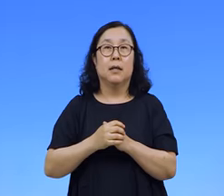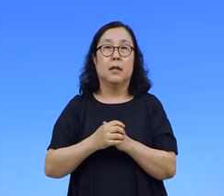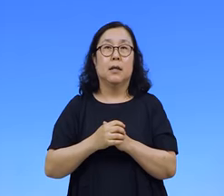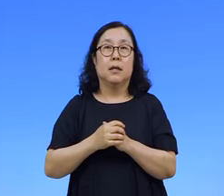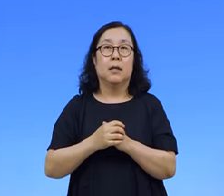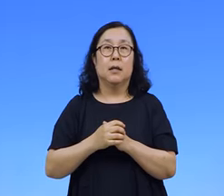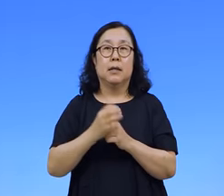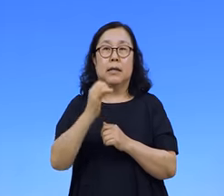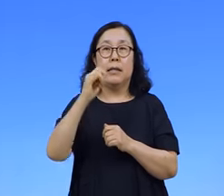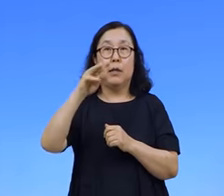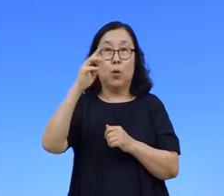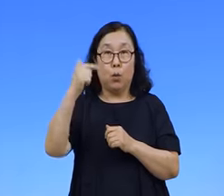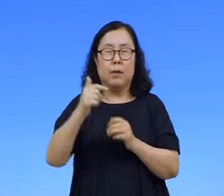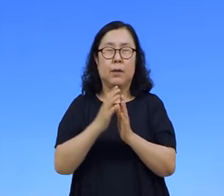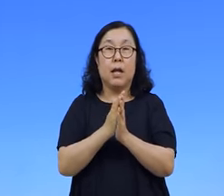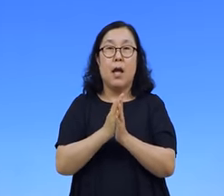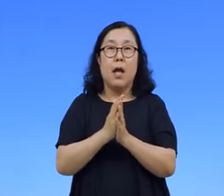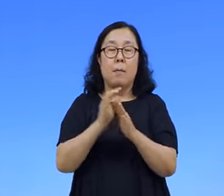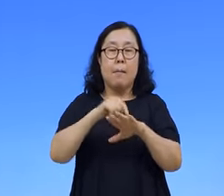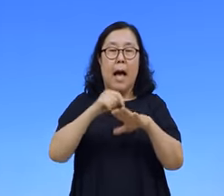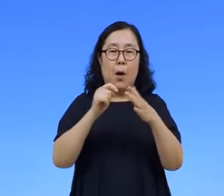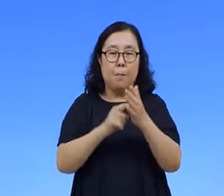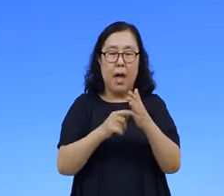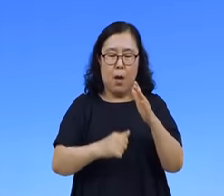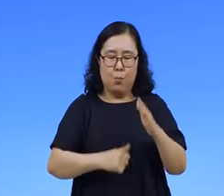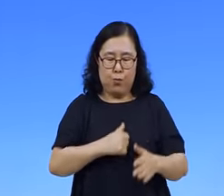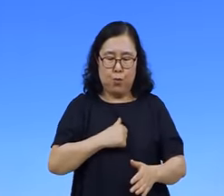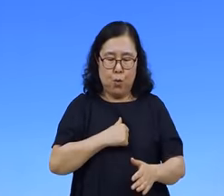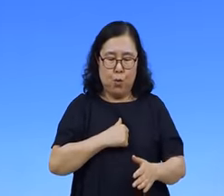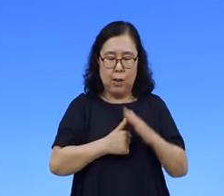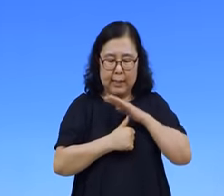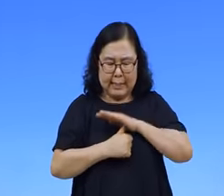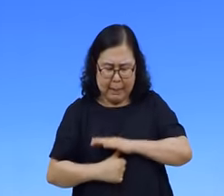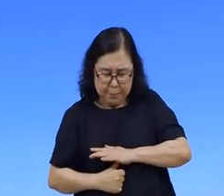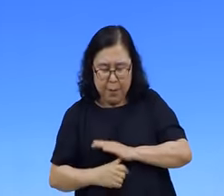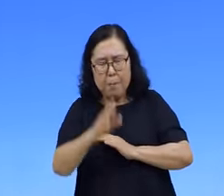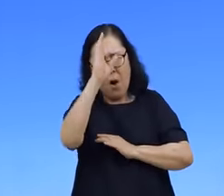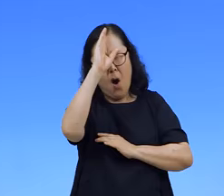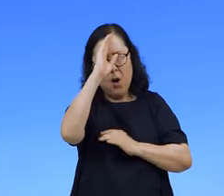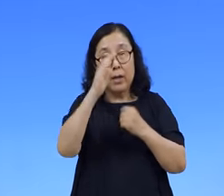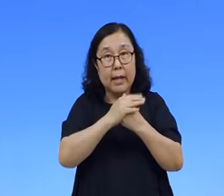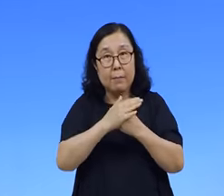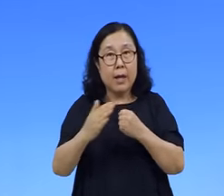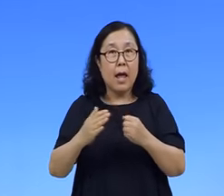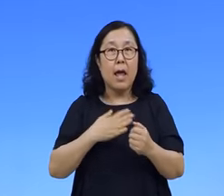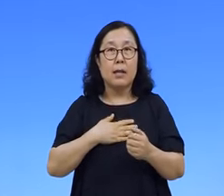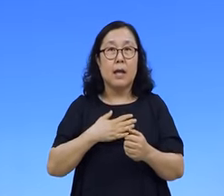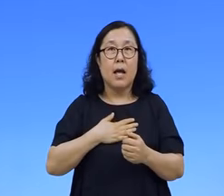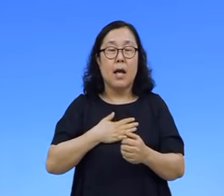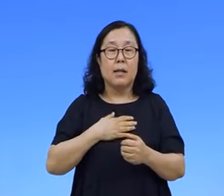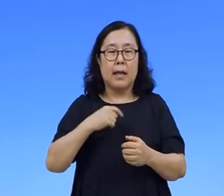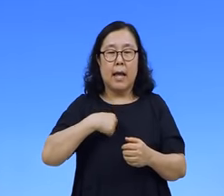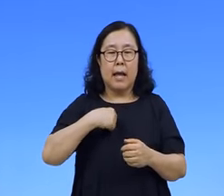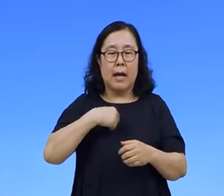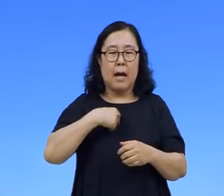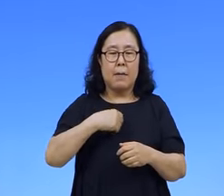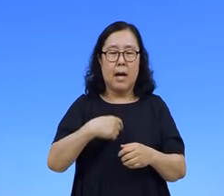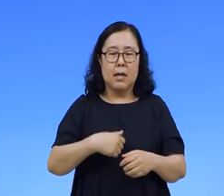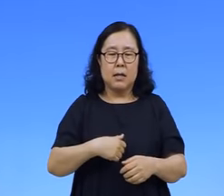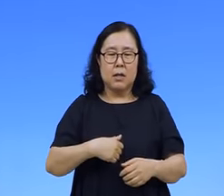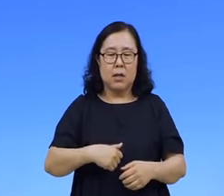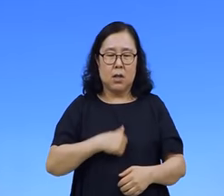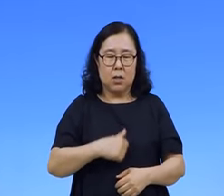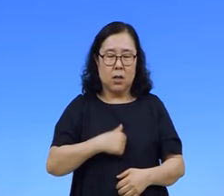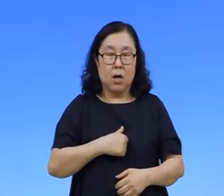분노가 생기면 그거 쌓아두면 병이 되기 때문에 그 분노를 표현을 해야 된다. 그래서 외향적인 사람, 다혈질적인